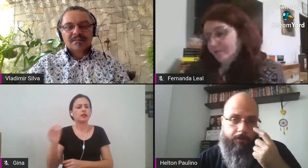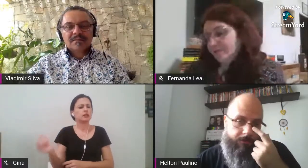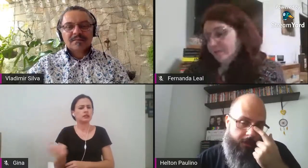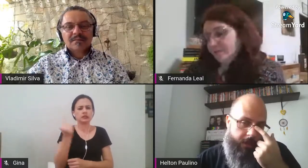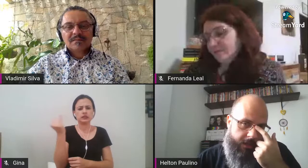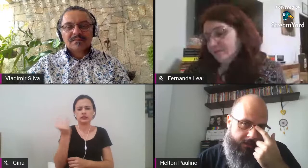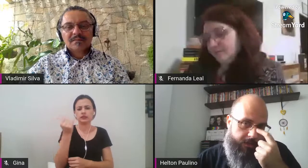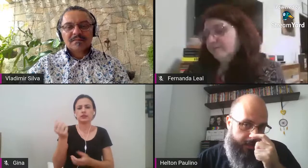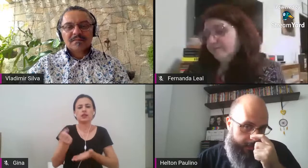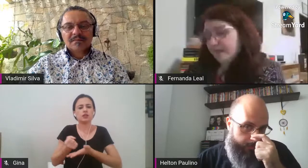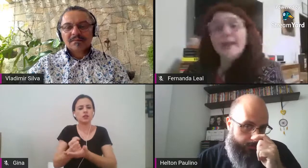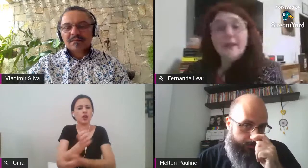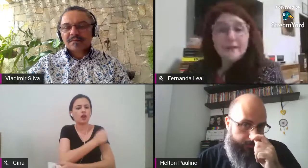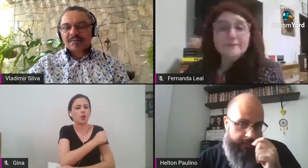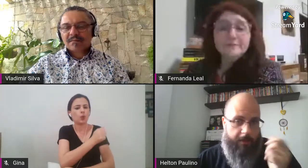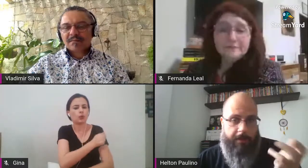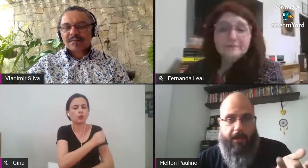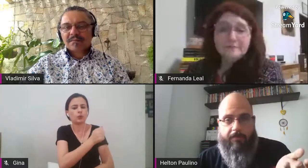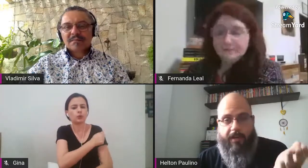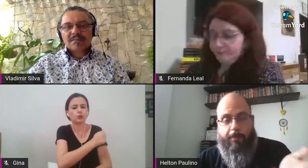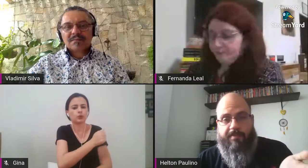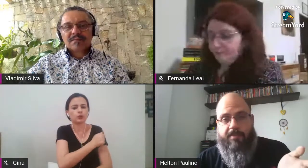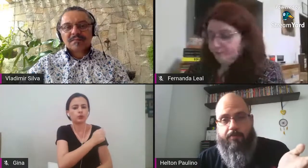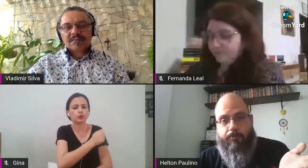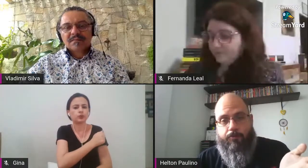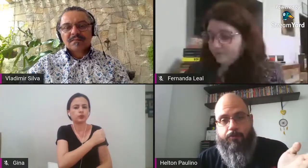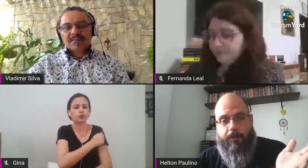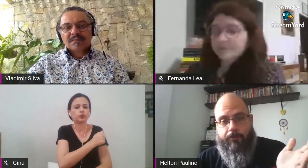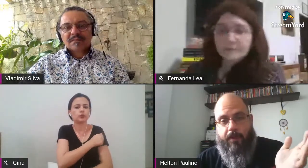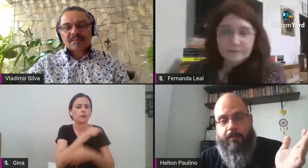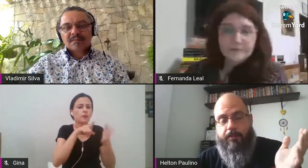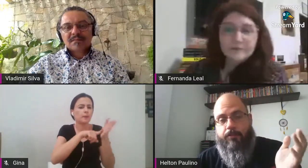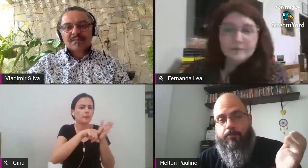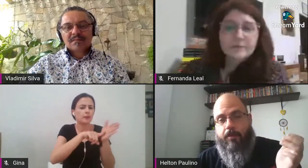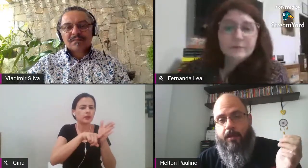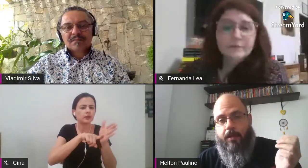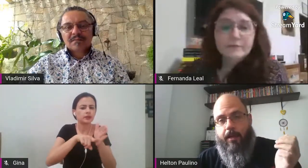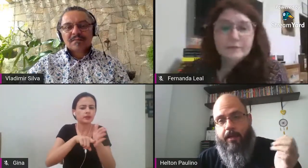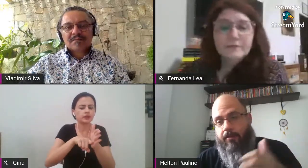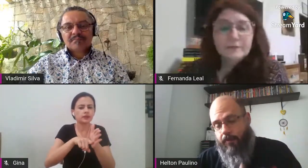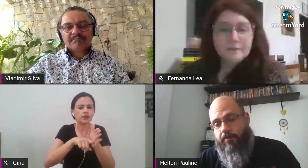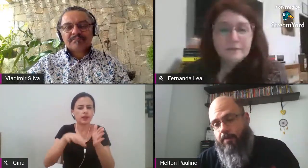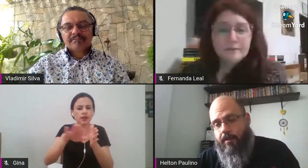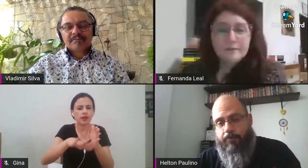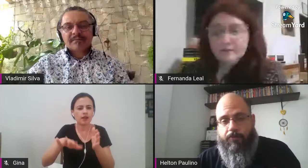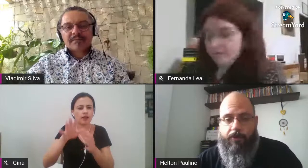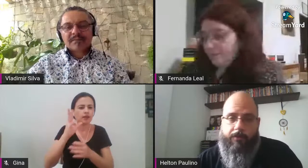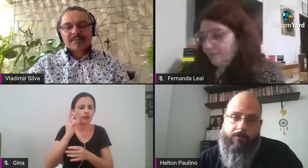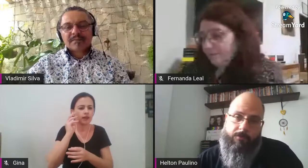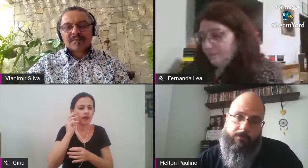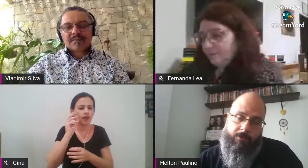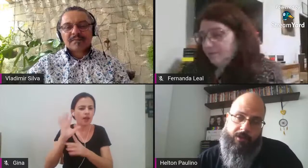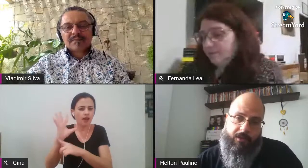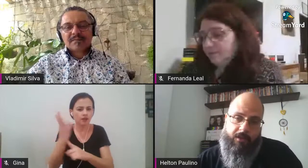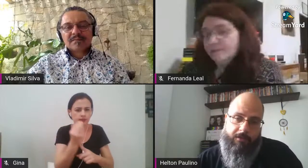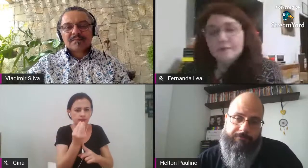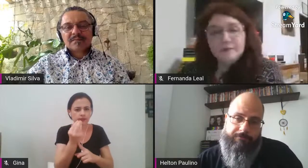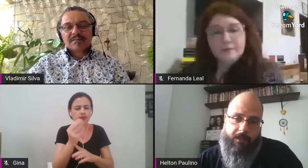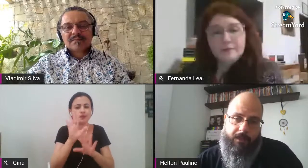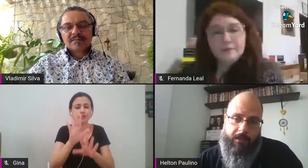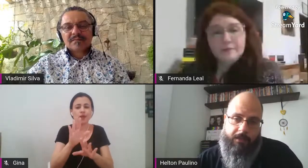bastante os alunos do que trabalhavam, né, que pesquisavam nos seus contextos artísticos. Infelizmente, foi um